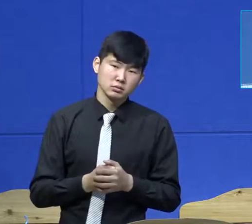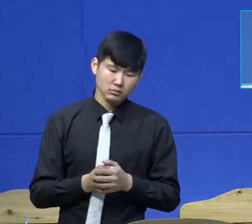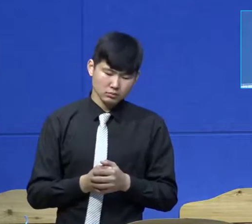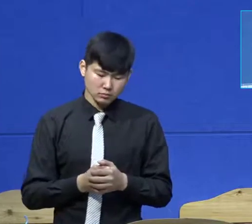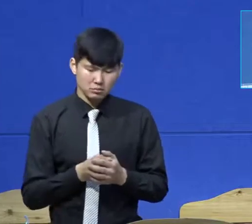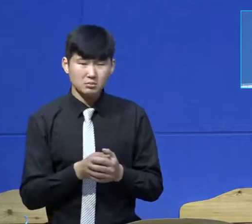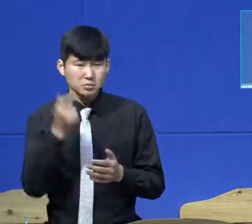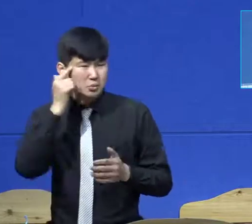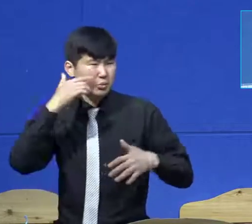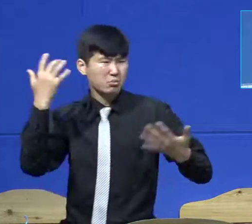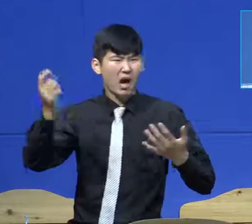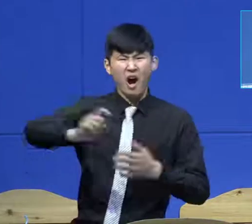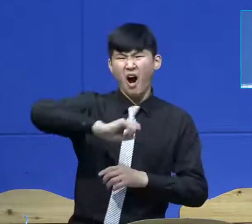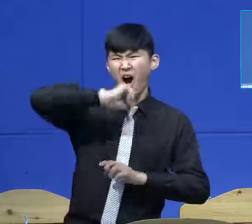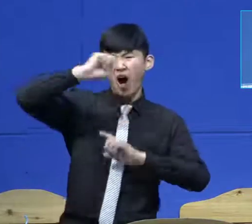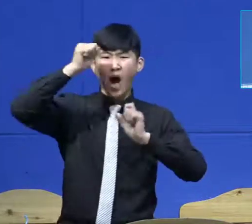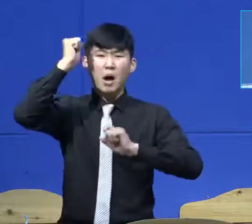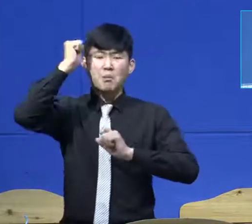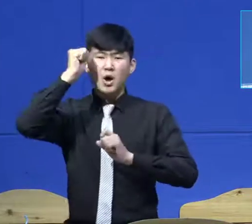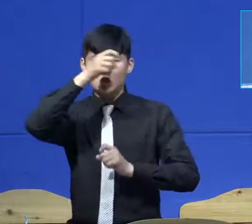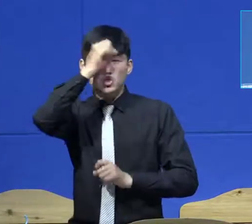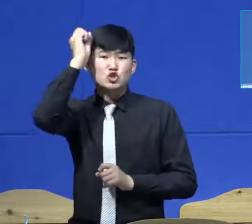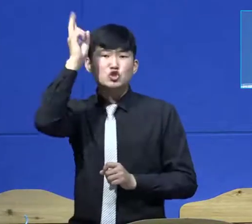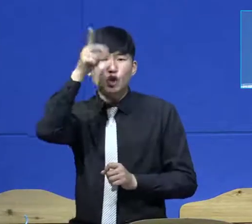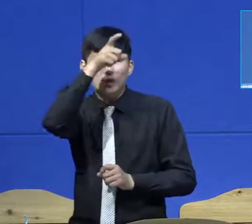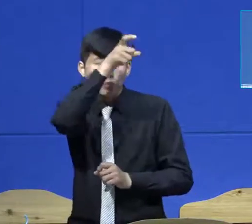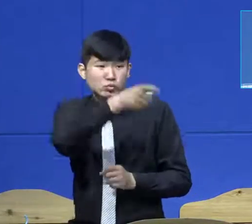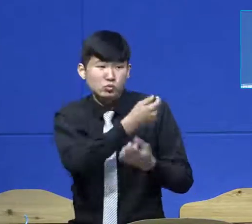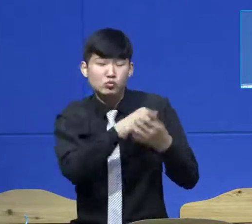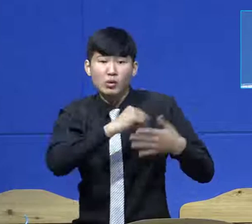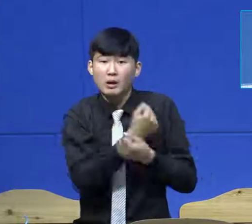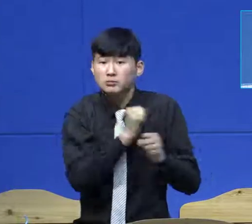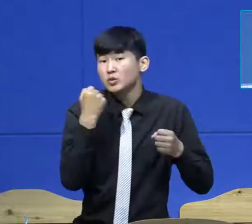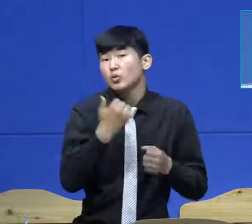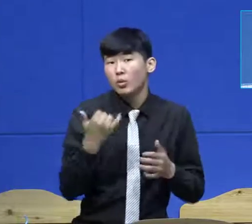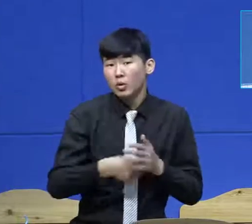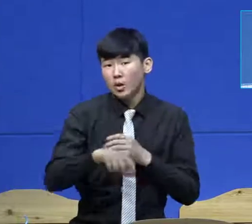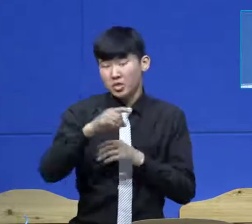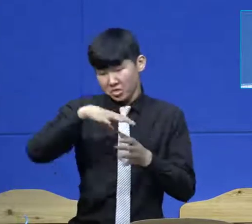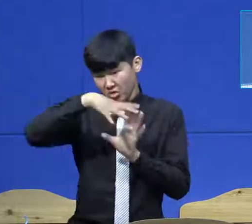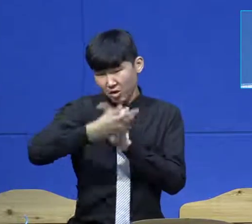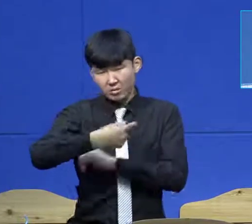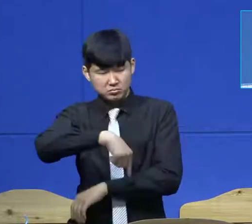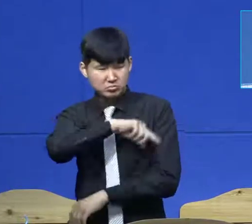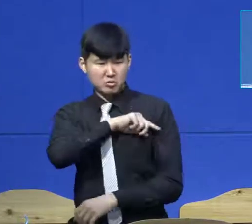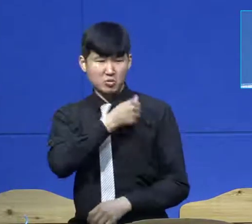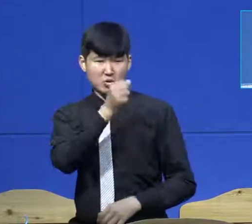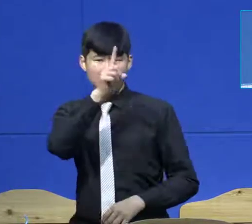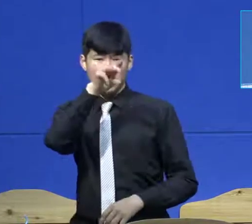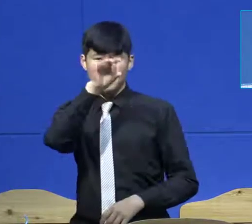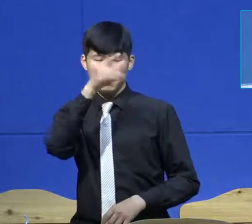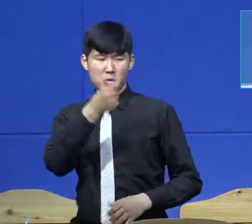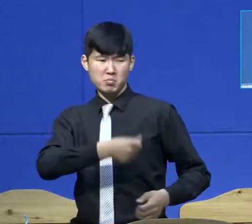Тэр том том ашигчаад байгаа Америк ерөнхийлөгч нэг хүний сүнсийг аварч чадах уу? Дэлхийн тэргүүлэг тэр бомбд нэг хүний сүнсийг мөнгөөрө хөдөлж авч чадах